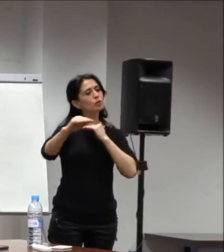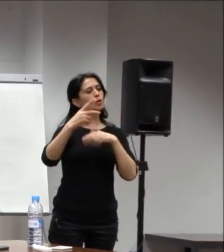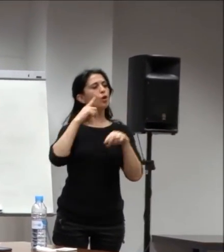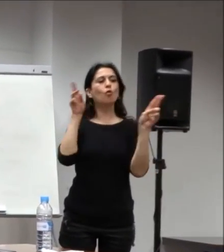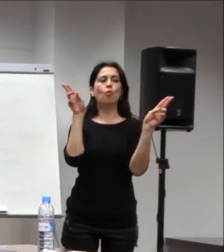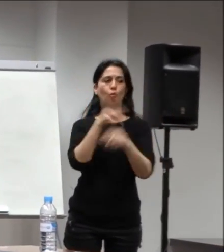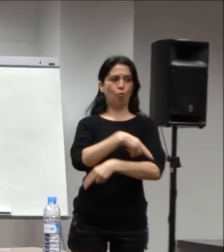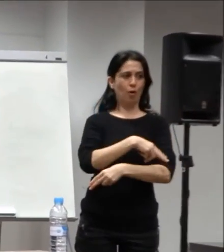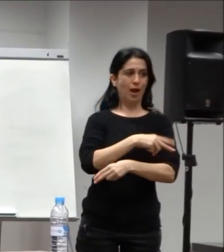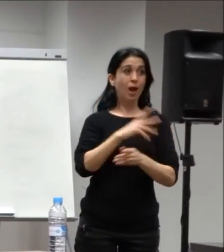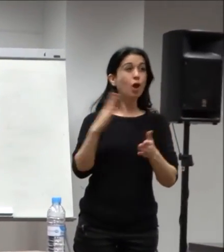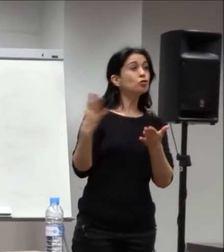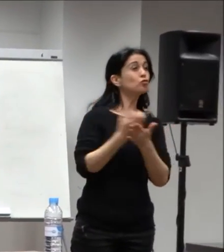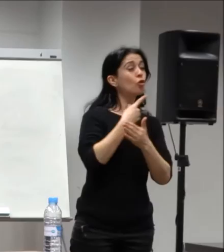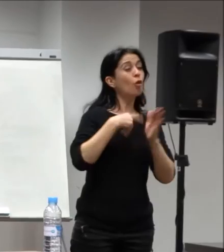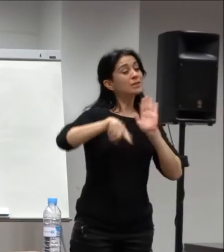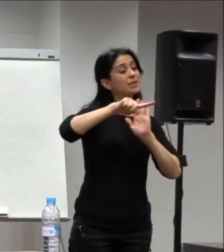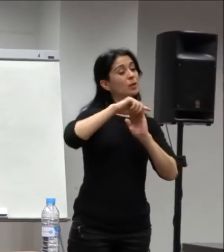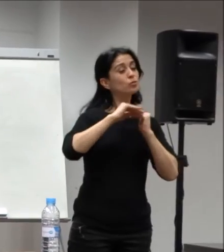que cumplir una serie de requisitos.